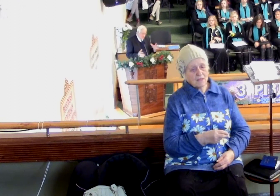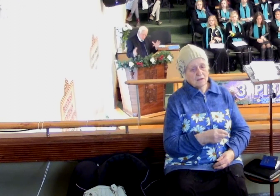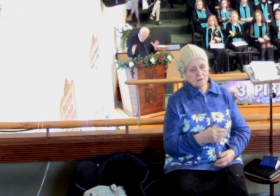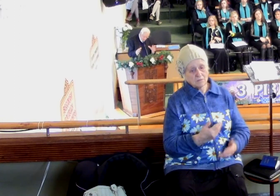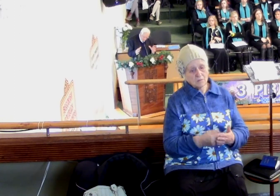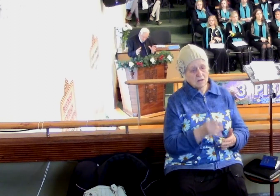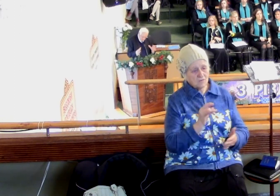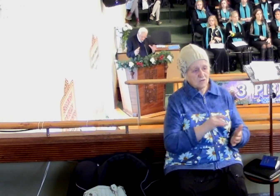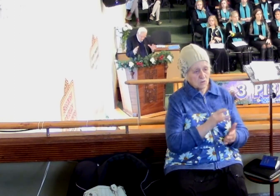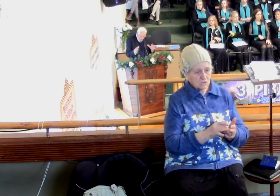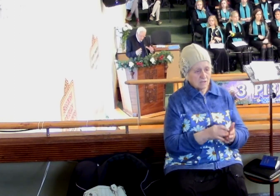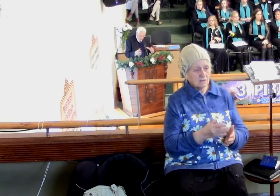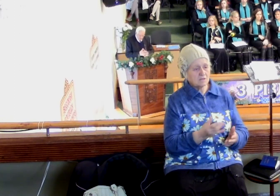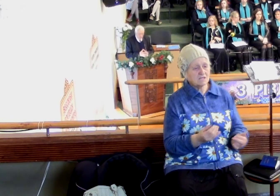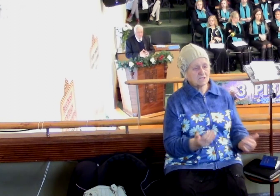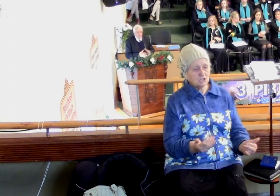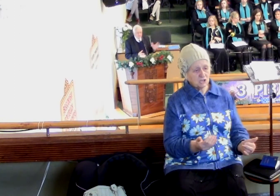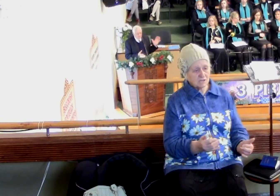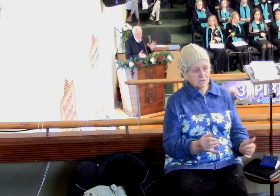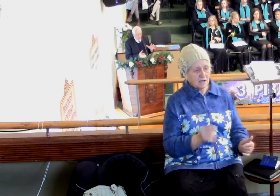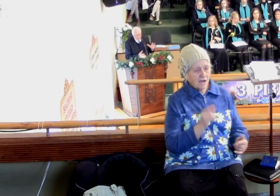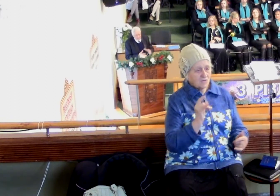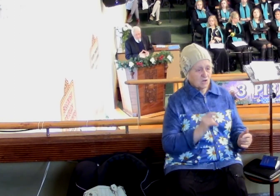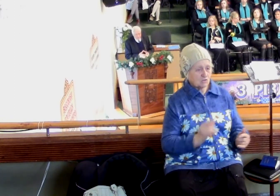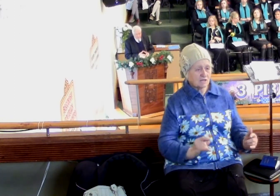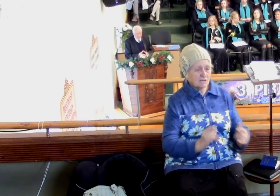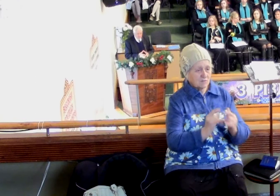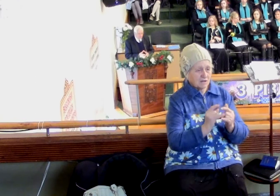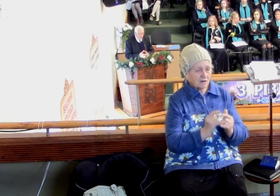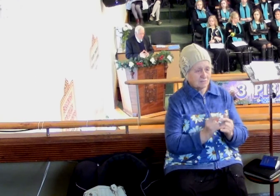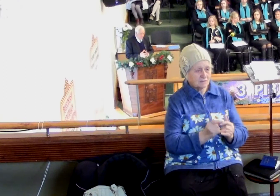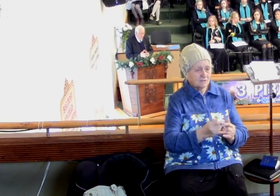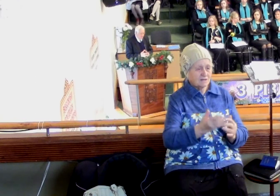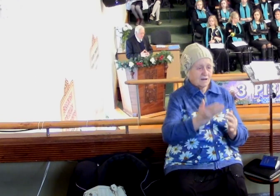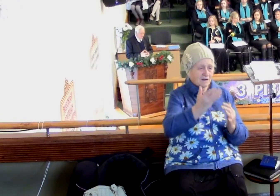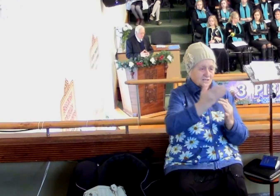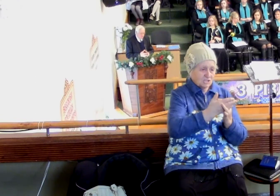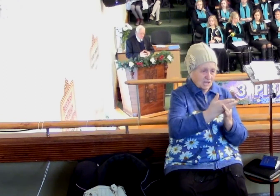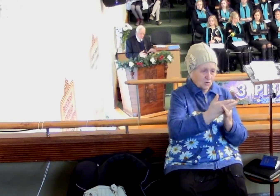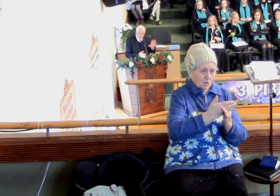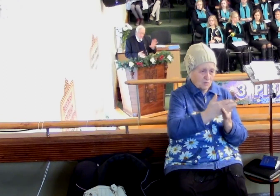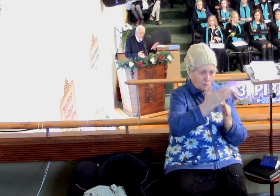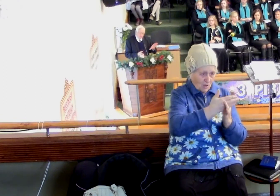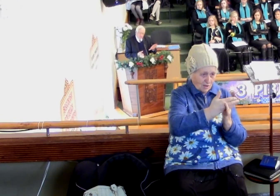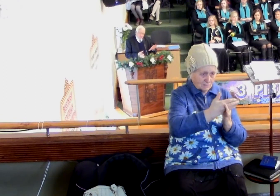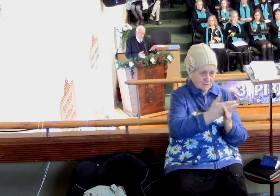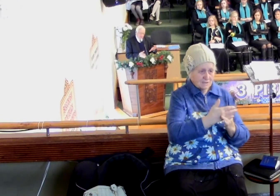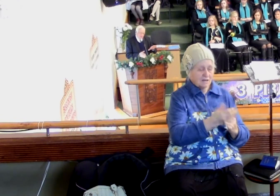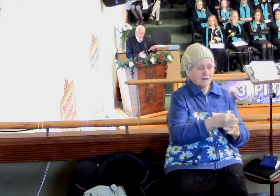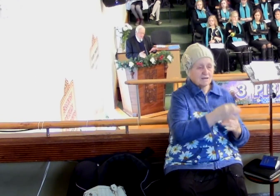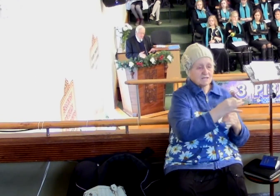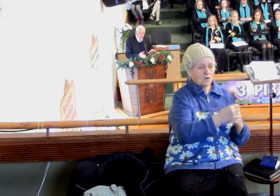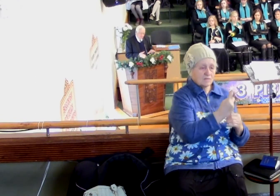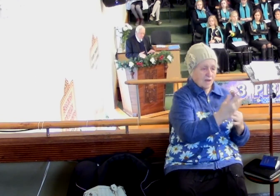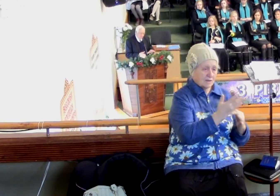части. Одна – восточное христианство, другая – западное христианство. И там, где западное